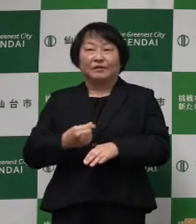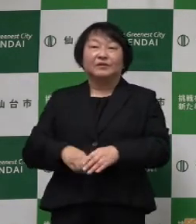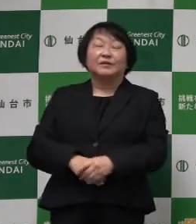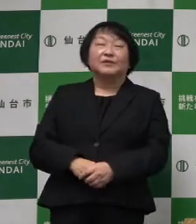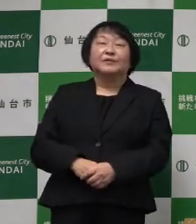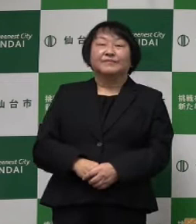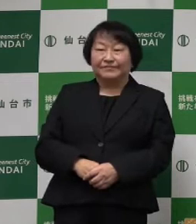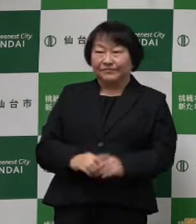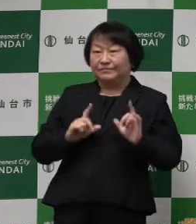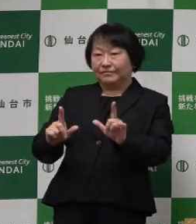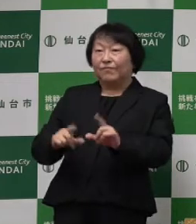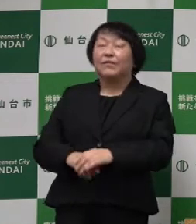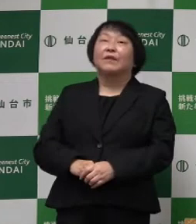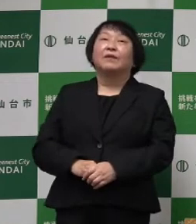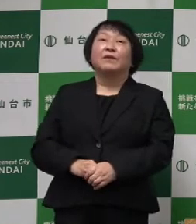当初、